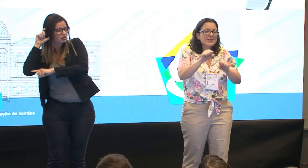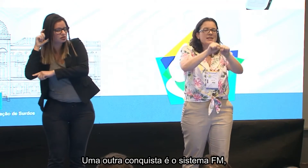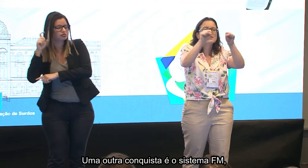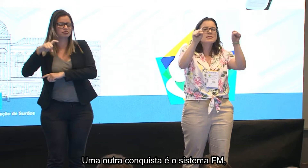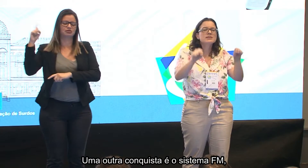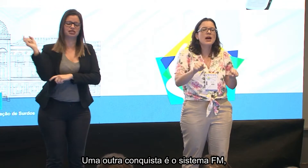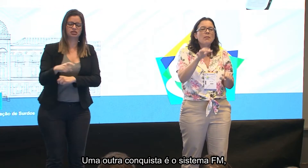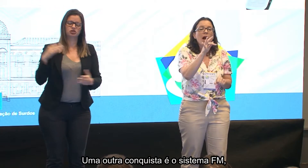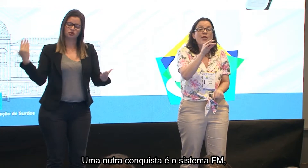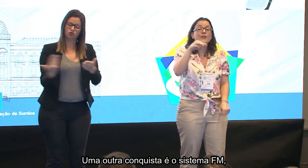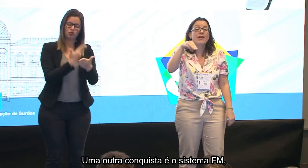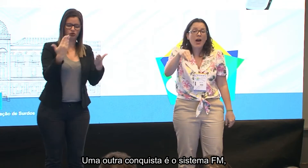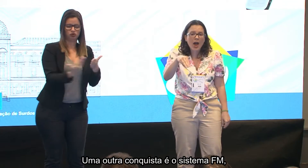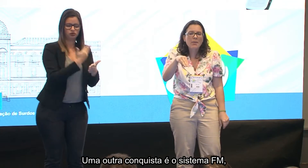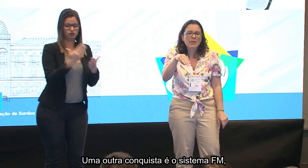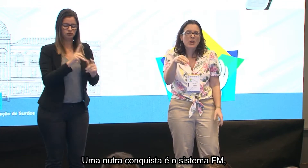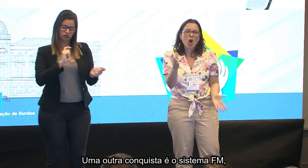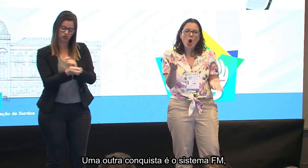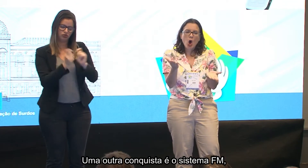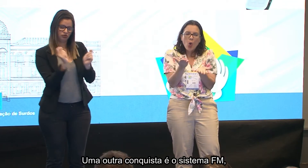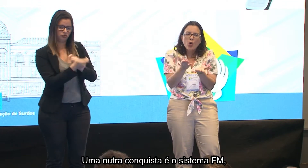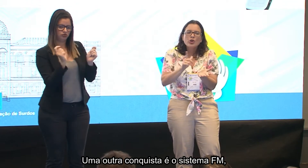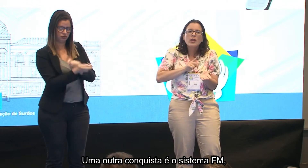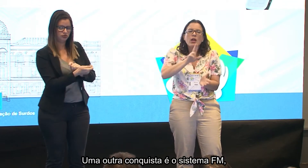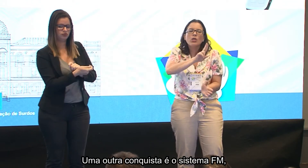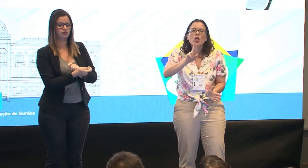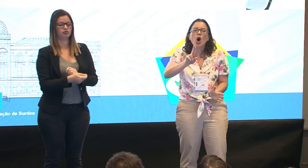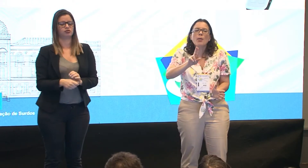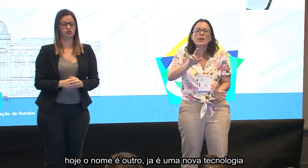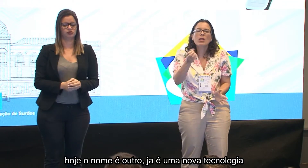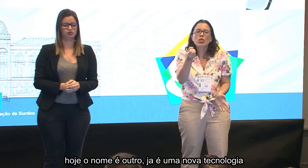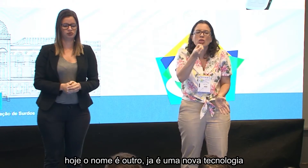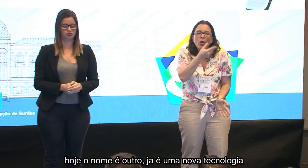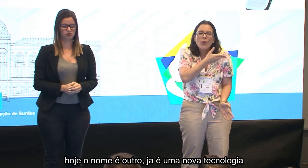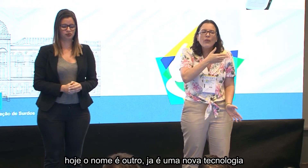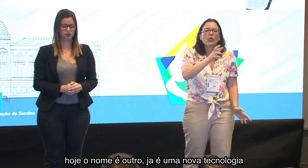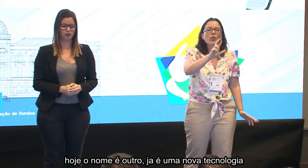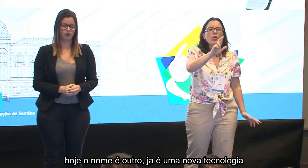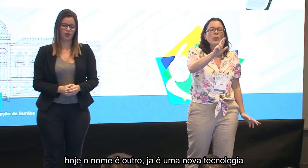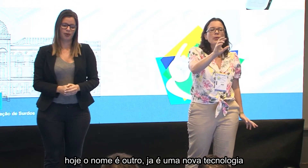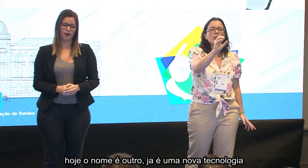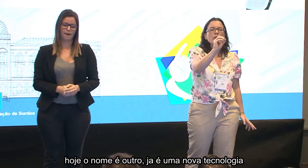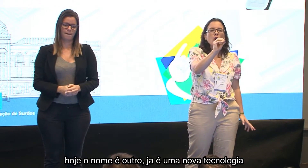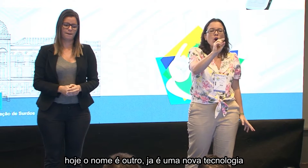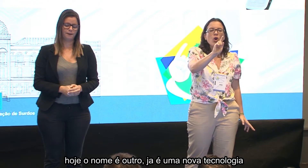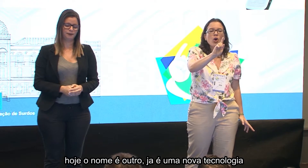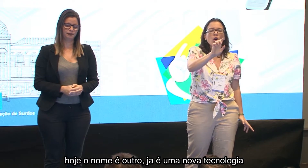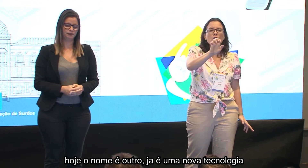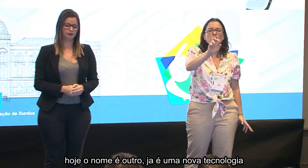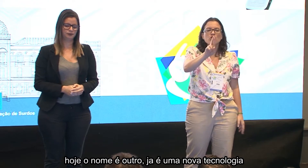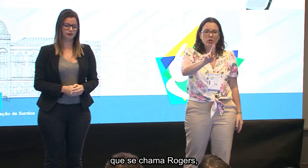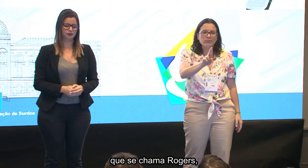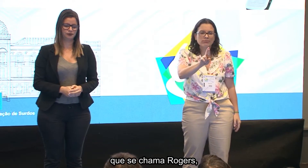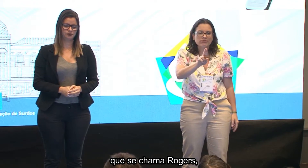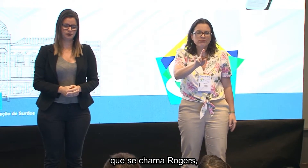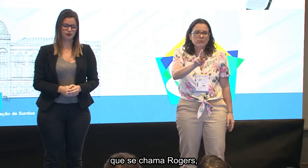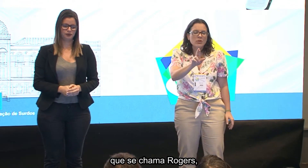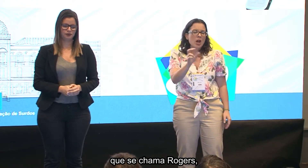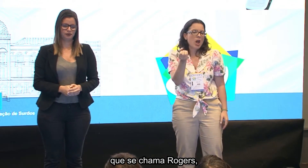Uma outra conquista é o sistema FM. Hoje o nome é outro, já é uma nova tecnologia que se chama